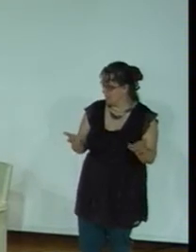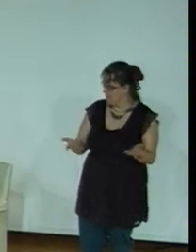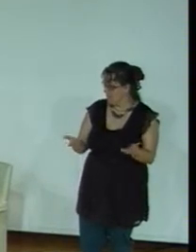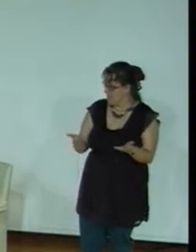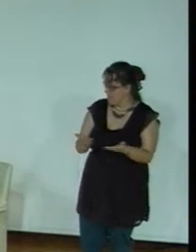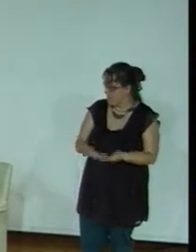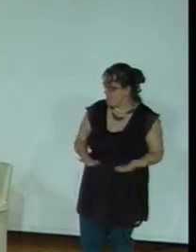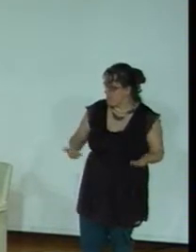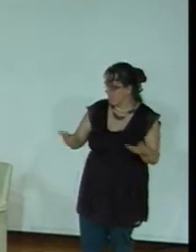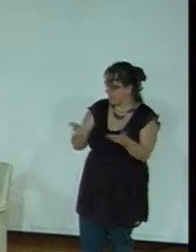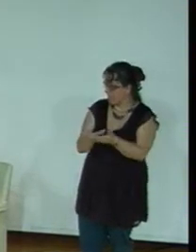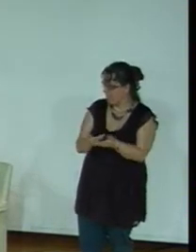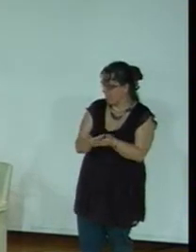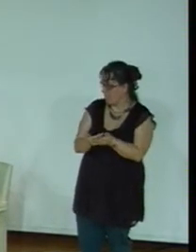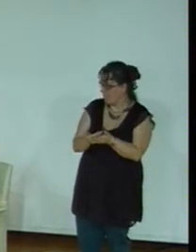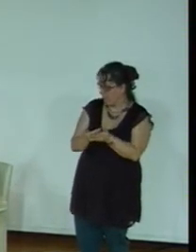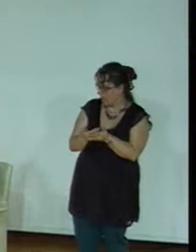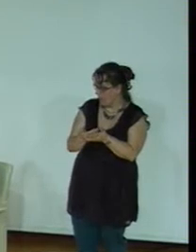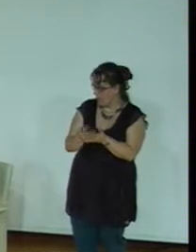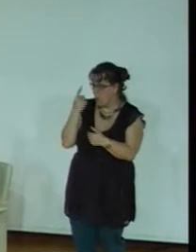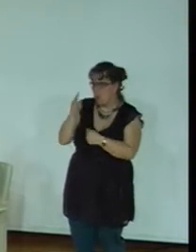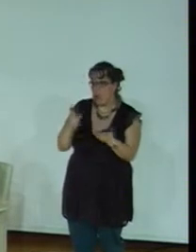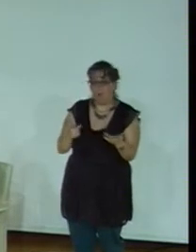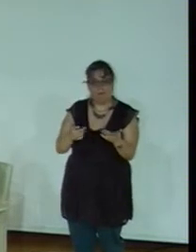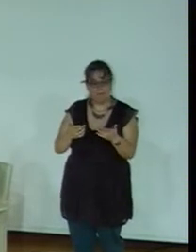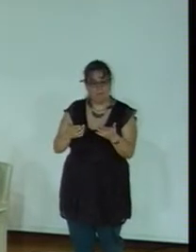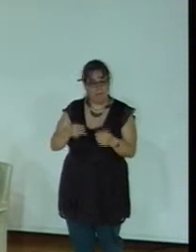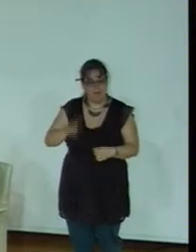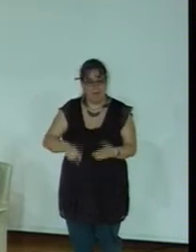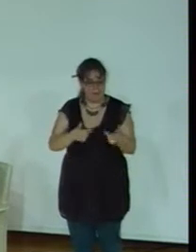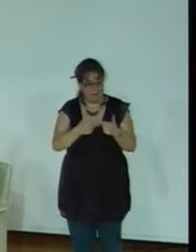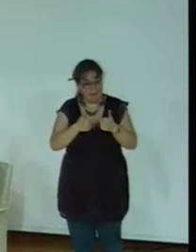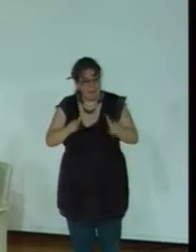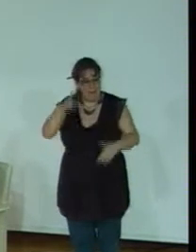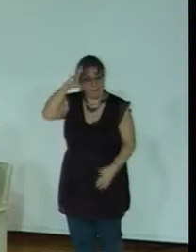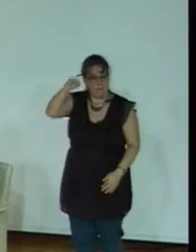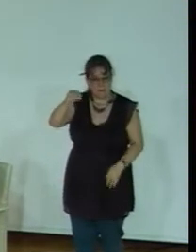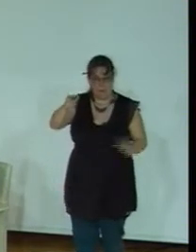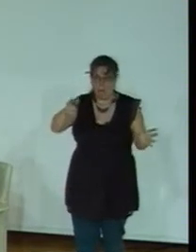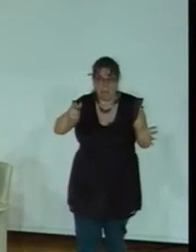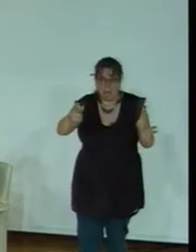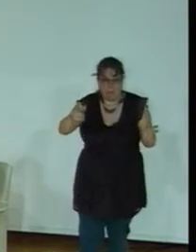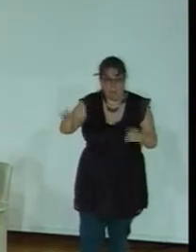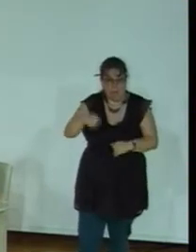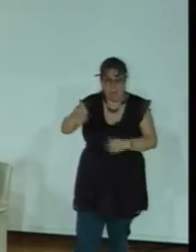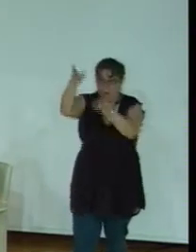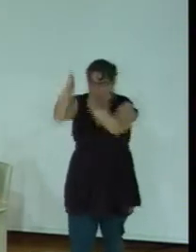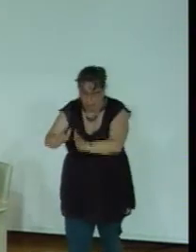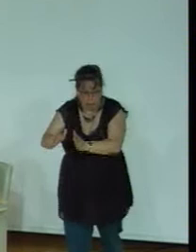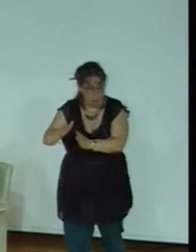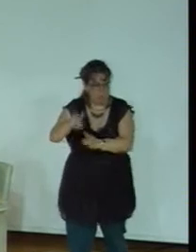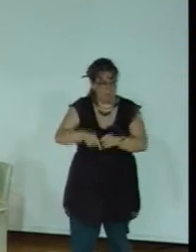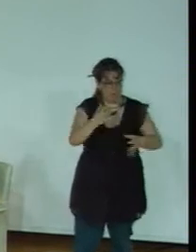attentatoires aux libertés traditionnelles, c'est-à-dire prises sans aucun contrôle d'un juge. Je rappelle qu'en France, on a une constitution qui est le corpus de